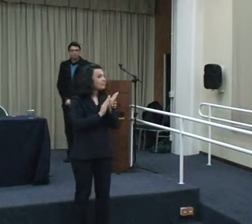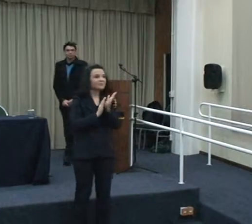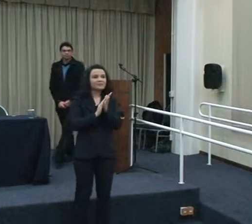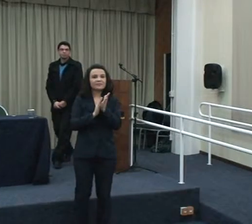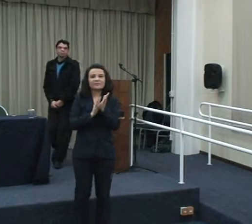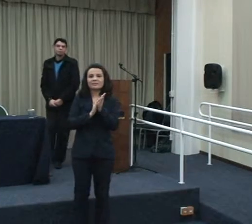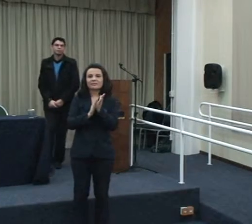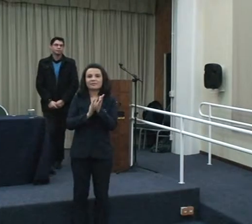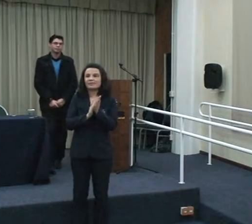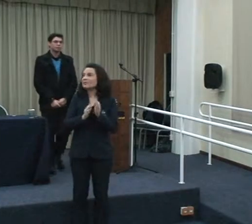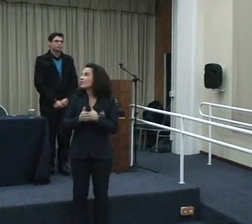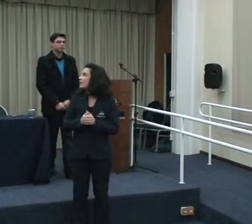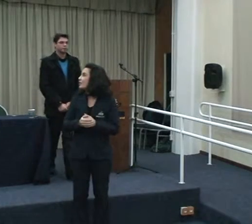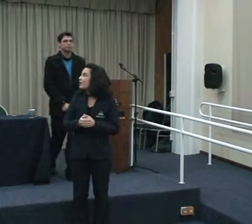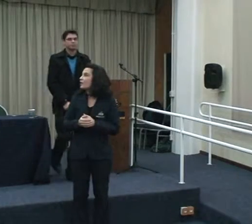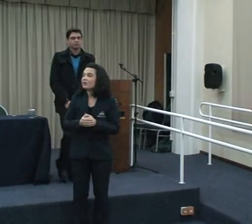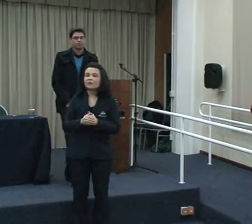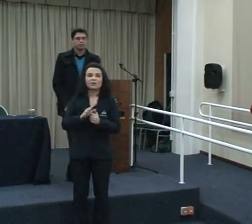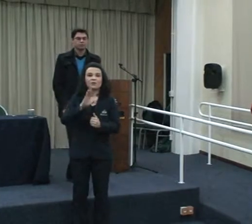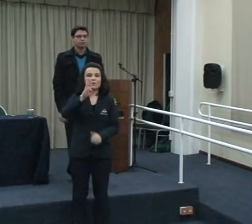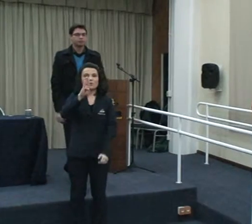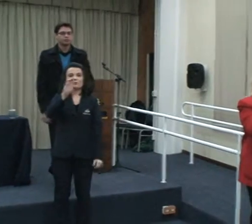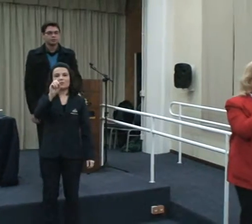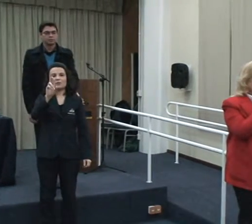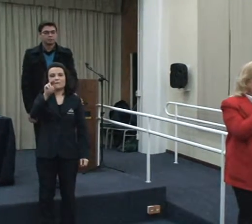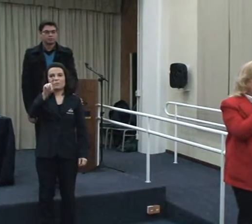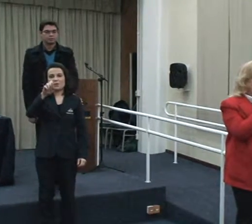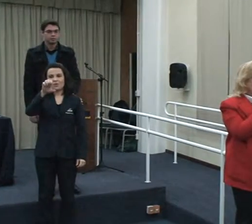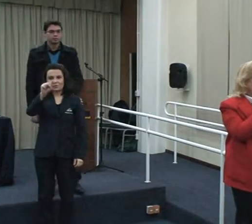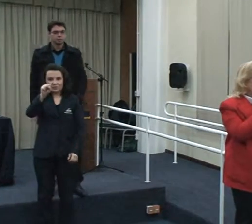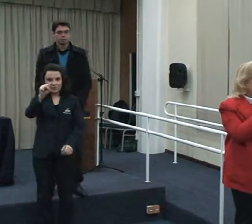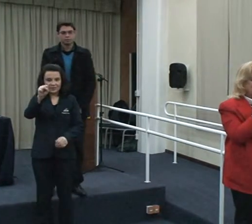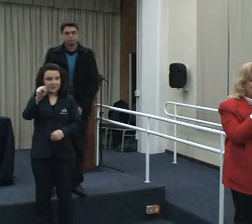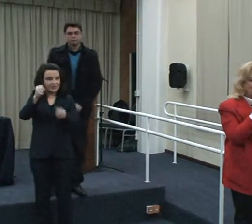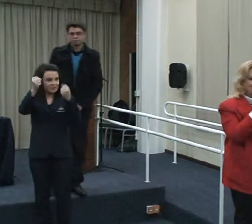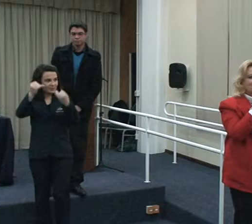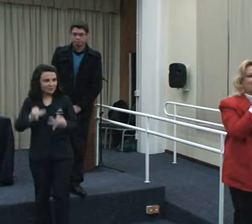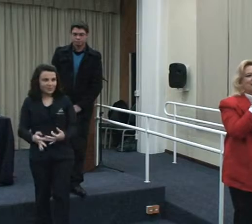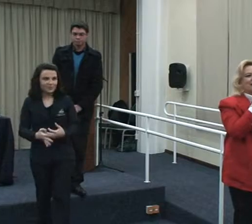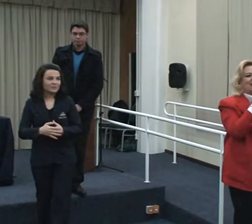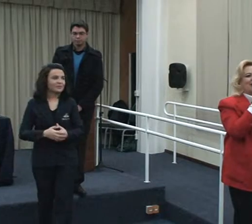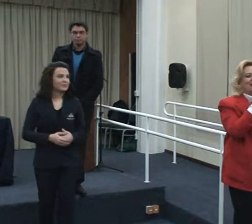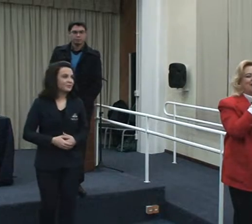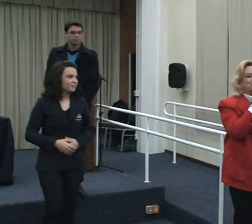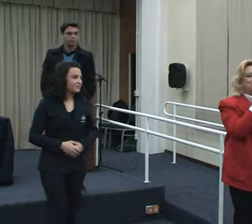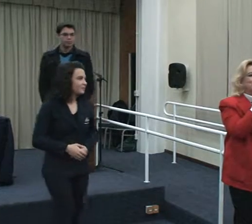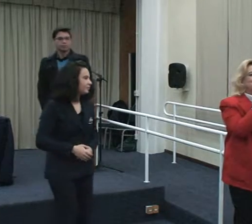que o Borges dos Reis colocou a questão do nosso edifício Divina,